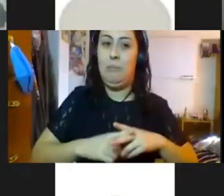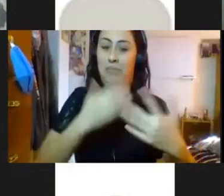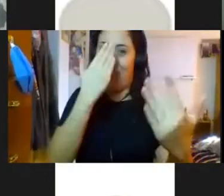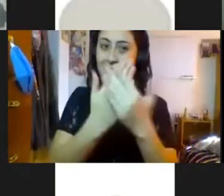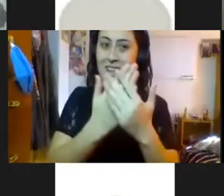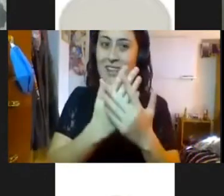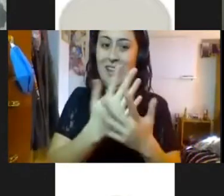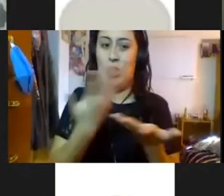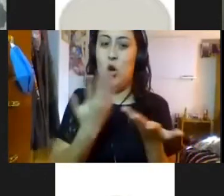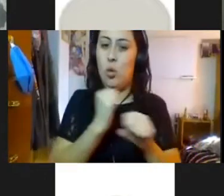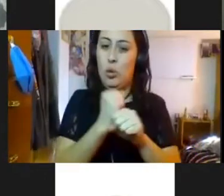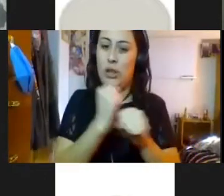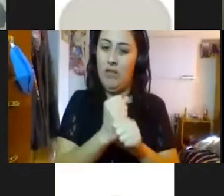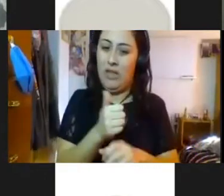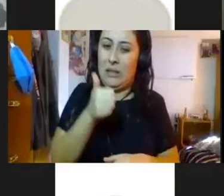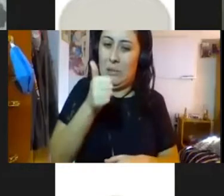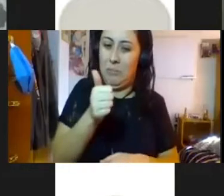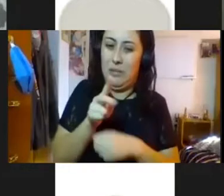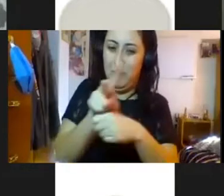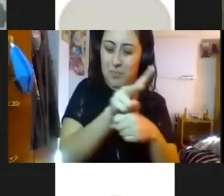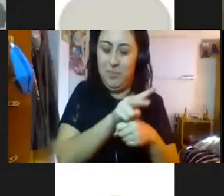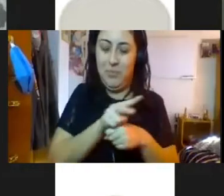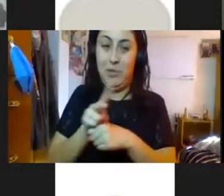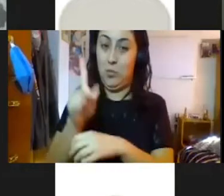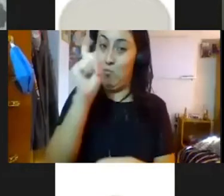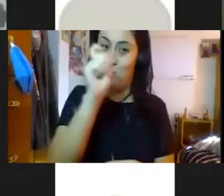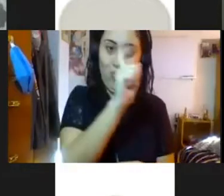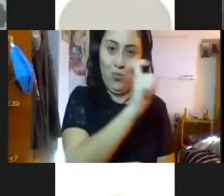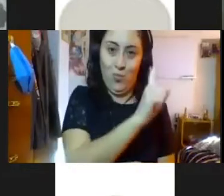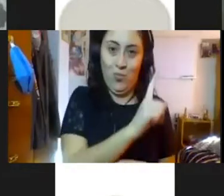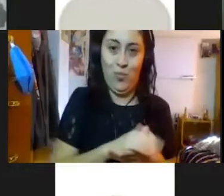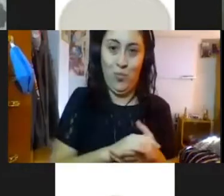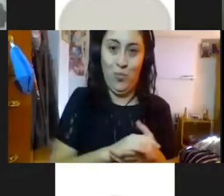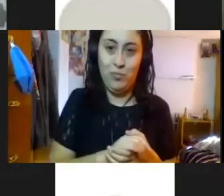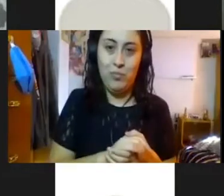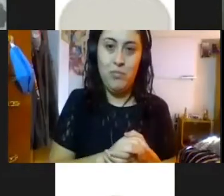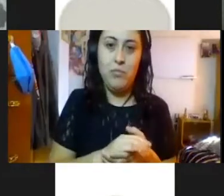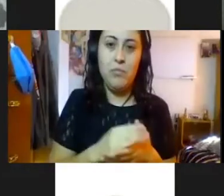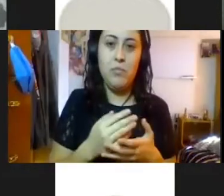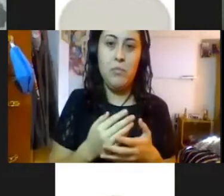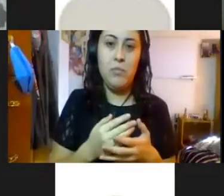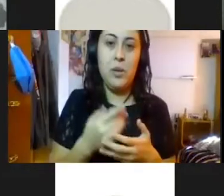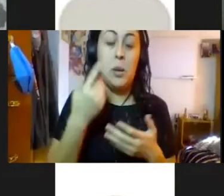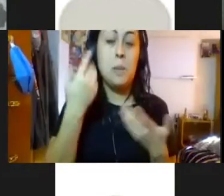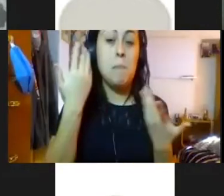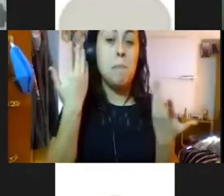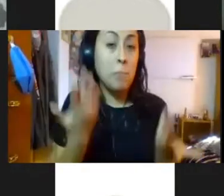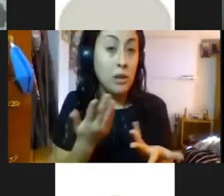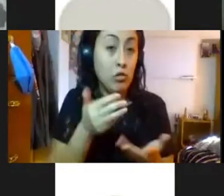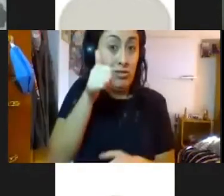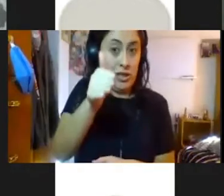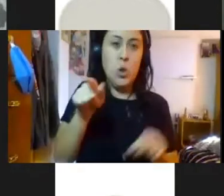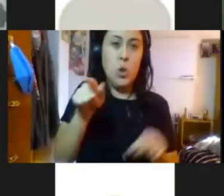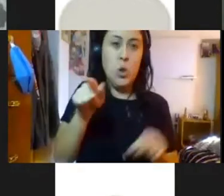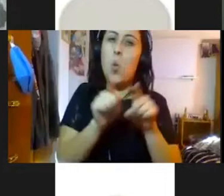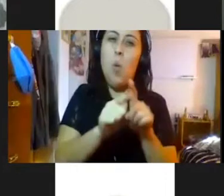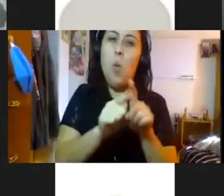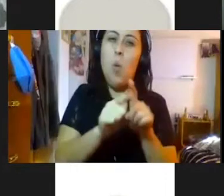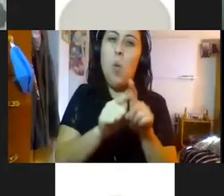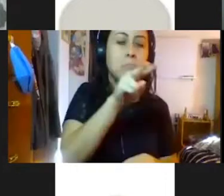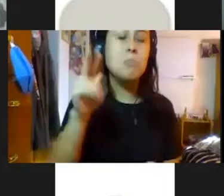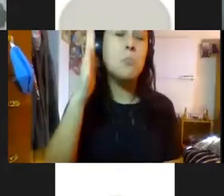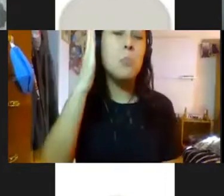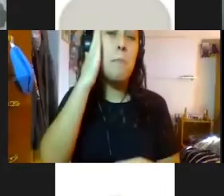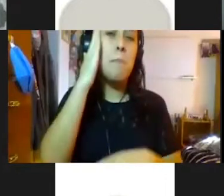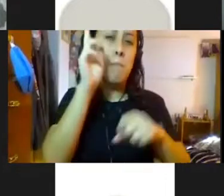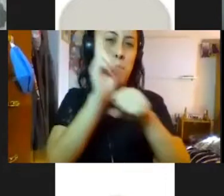el trabajo de gestión del establecimiento desde una mirada también pedagógica que vaya en concordancia del